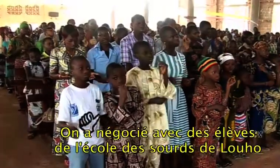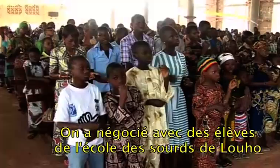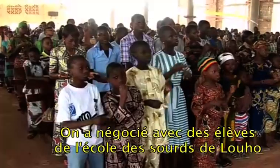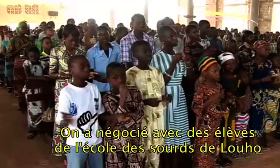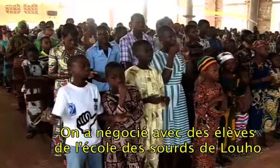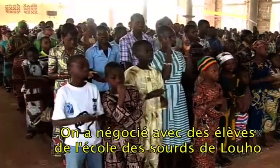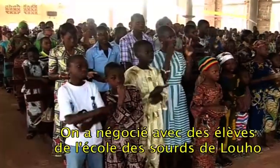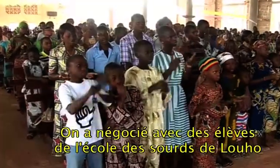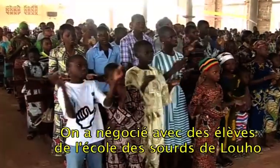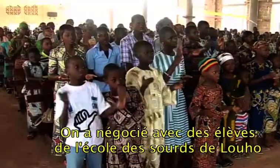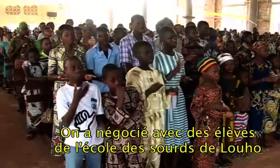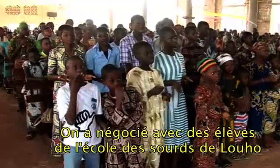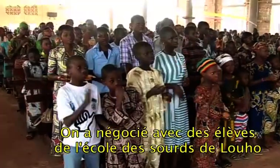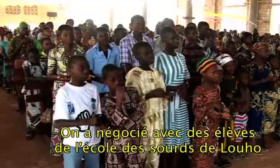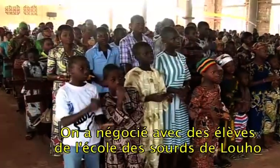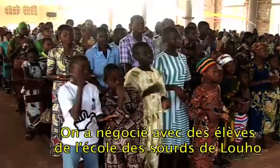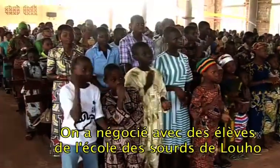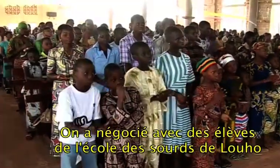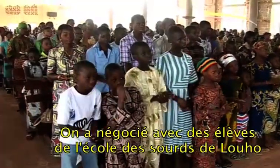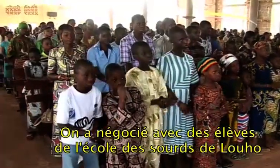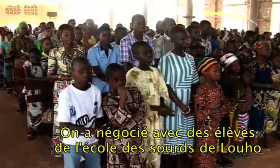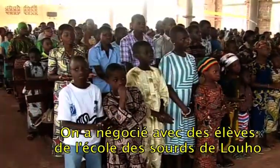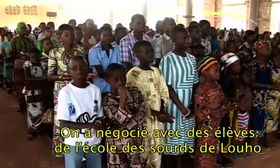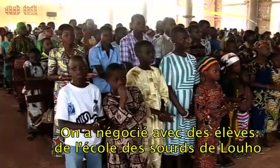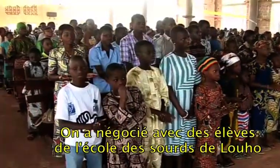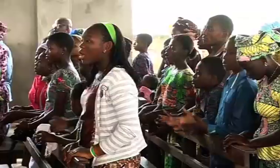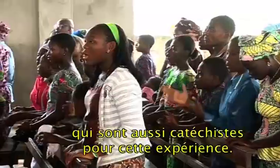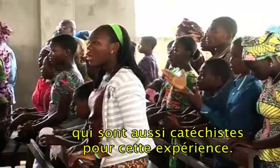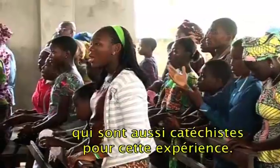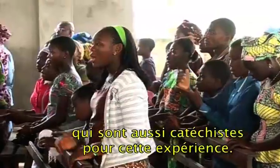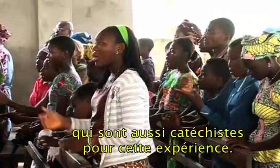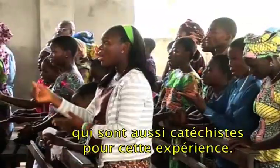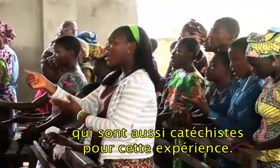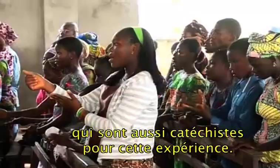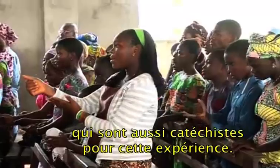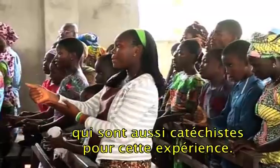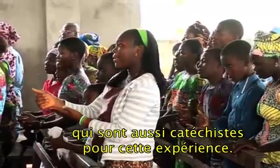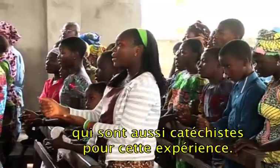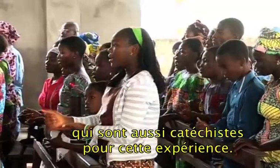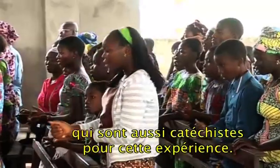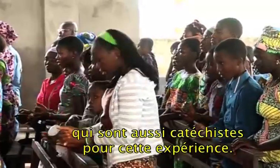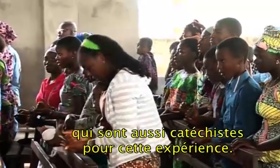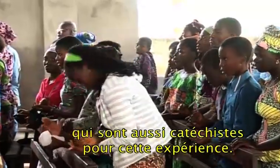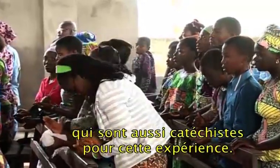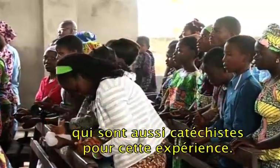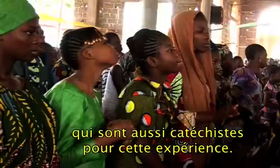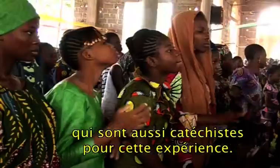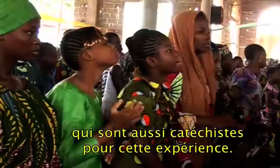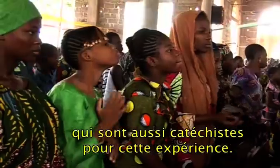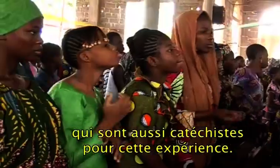avons négocié avec ceux qui sont élèves à l'école des sourds de Louo, qui sont en même temps catéchistes, et nous avons commencé l'expérience